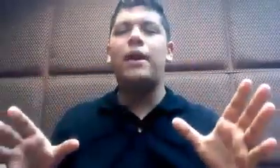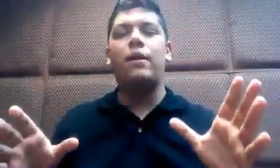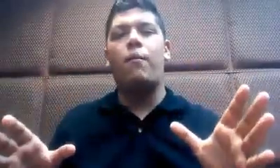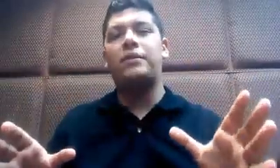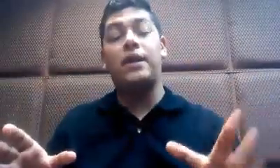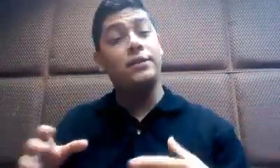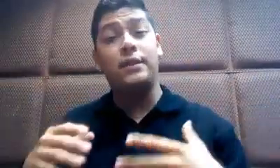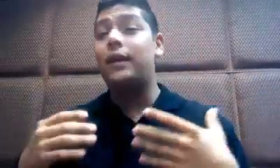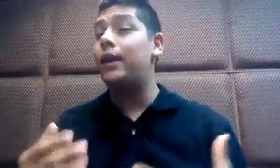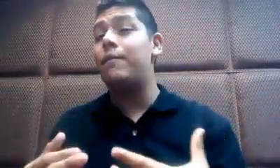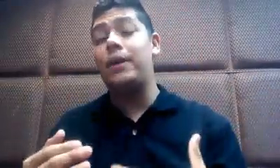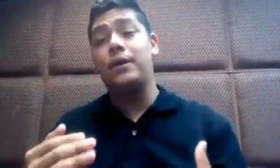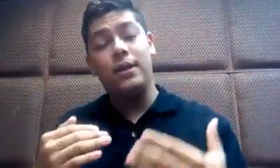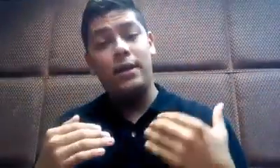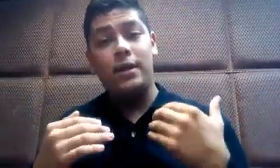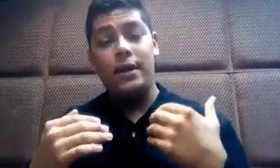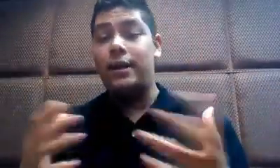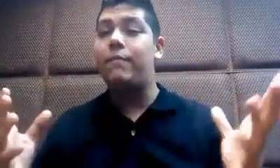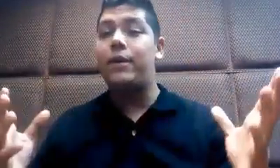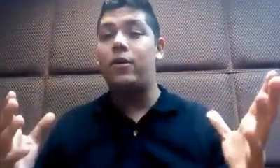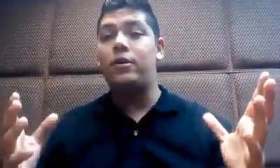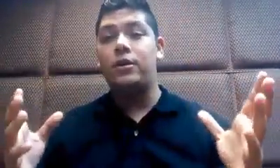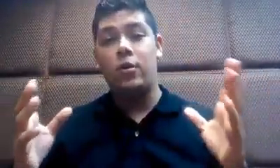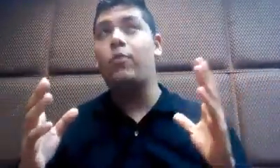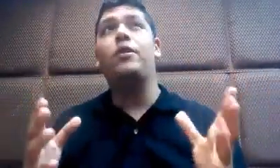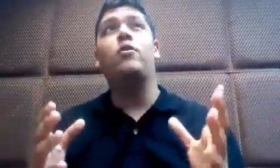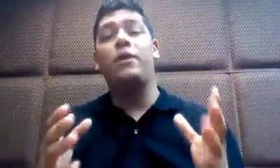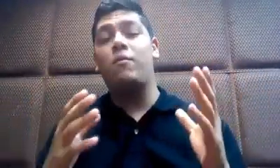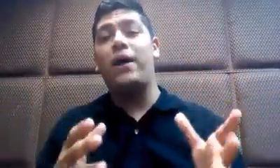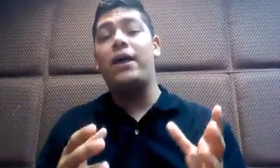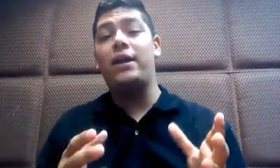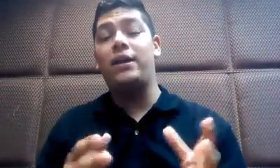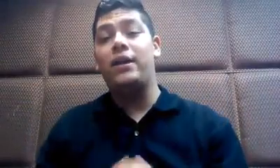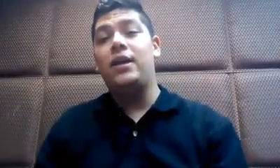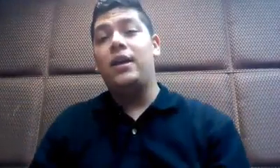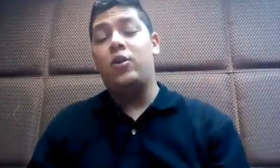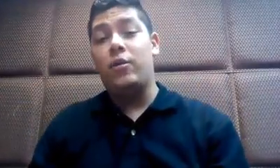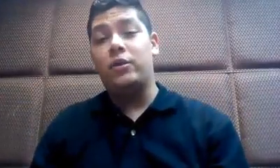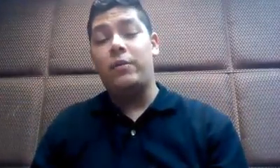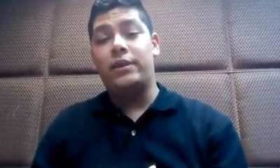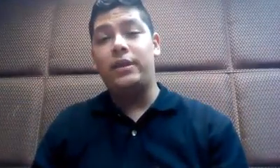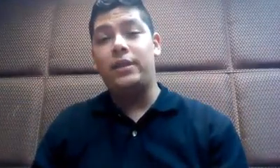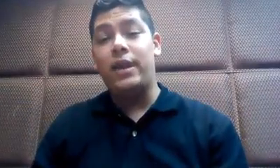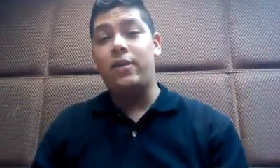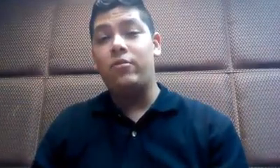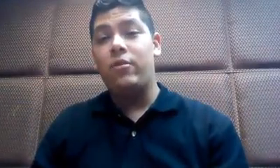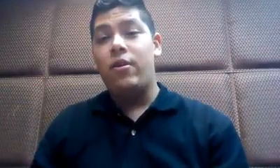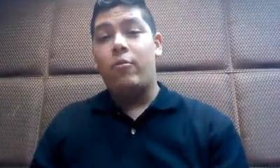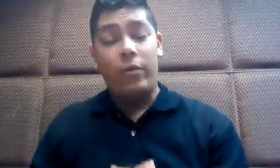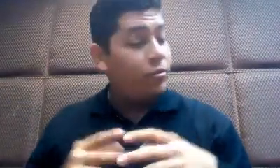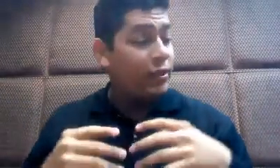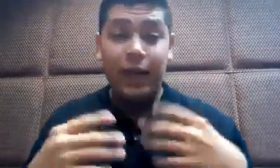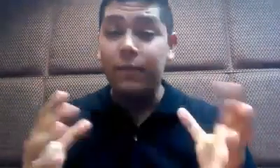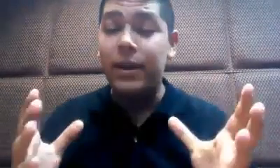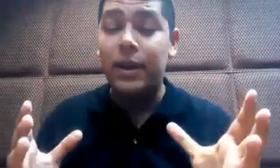que va a pasar es que te rimen el camarón, como dijo mi compadre Roberto Martínez el Negro. Cuando te arriman el